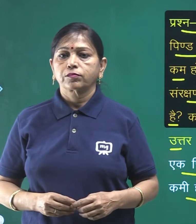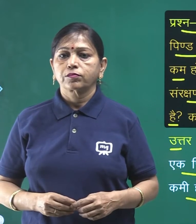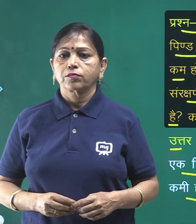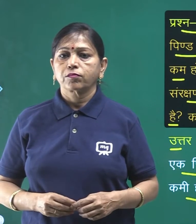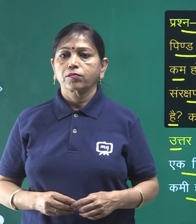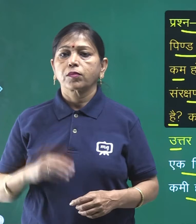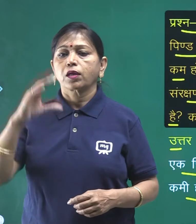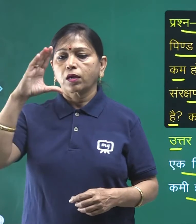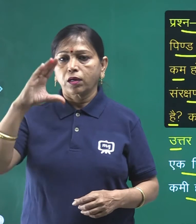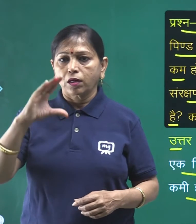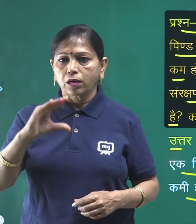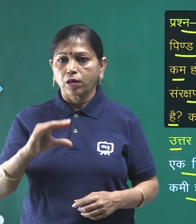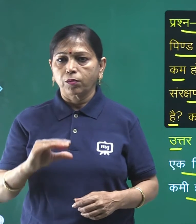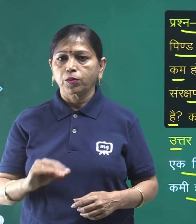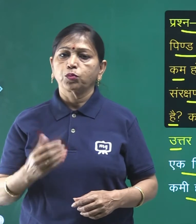कमी होती जाती है।